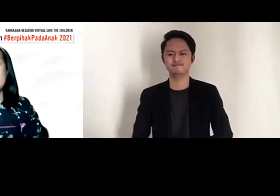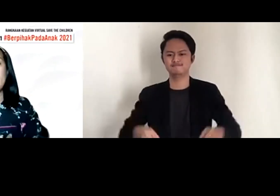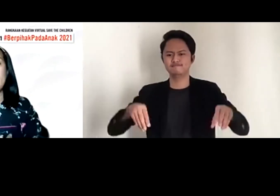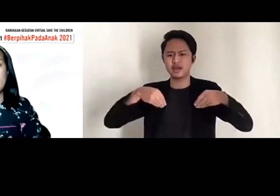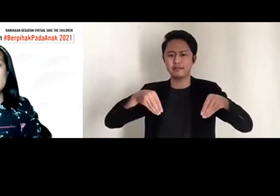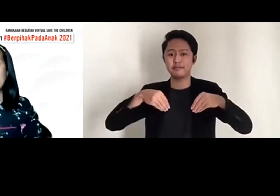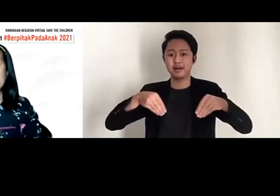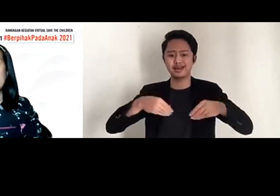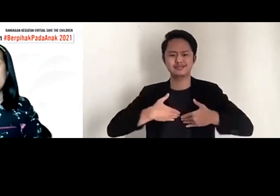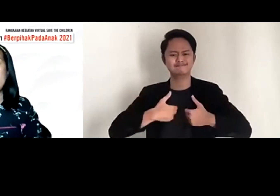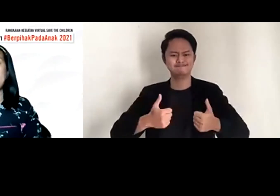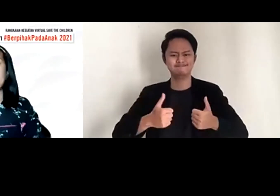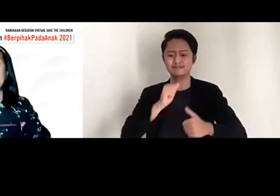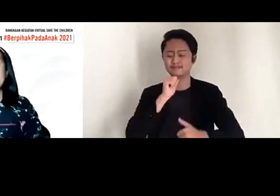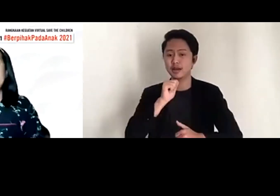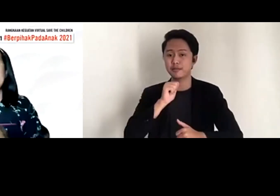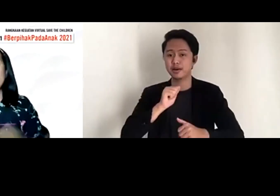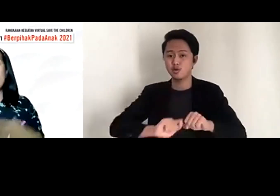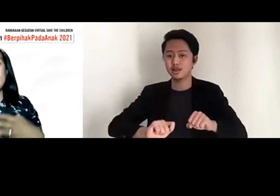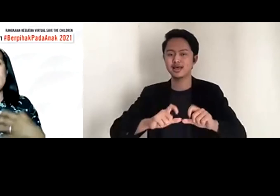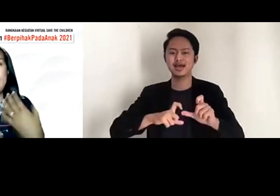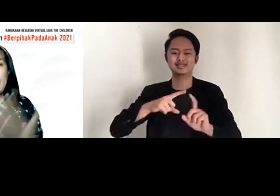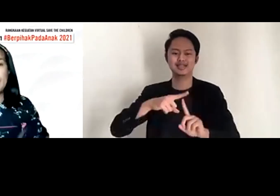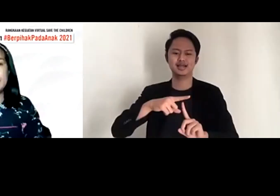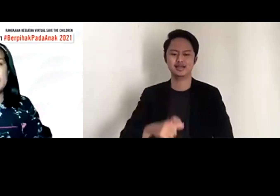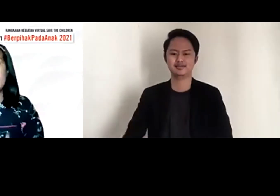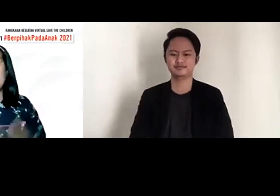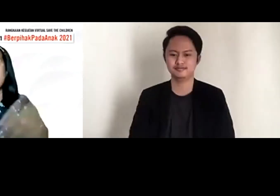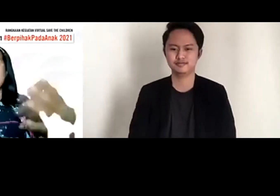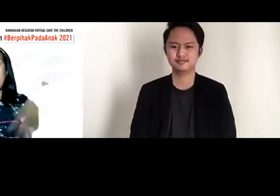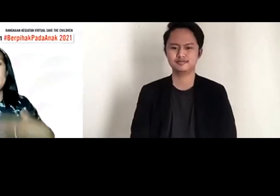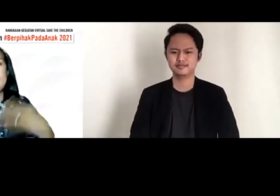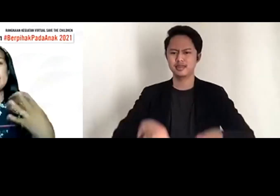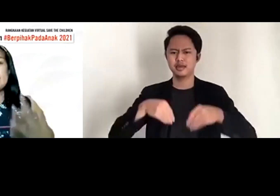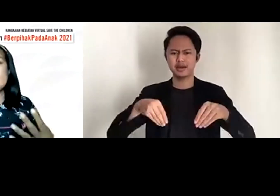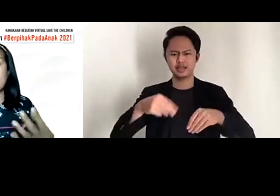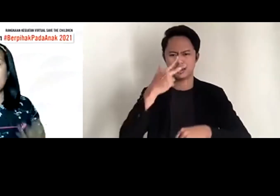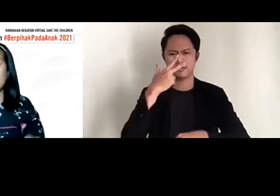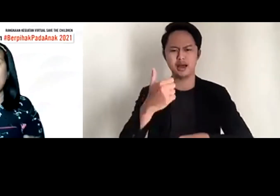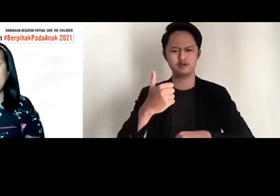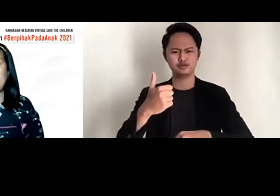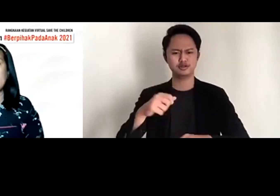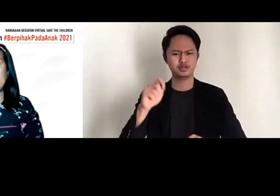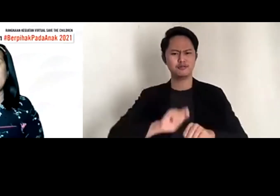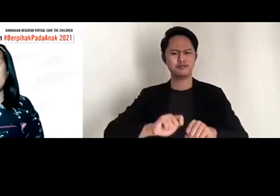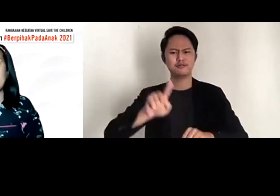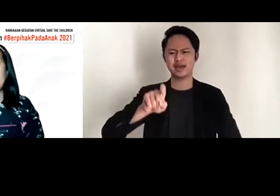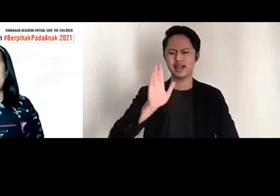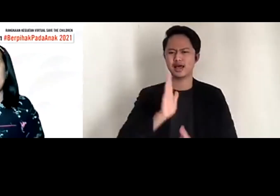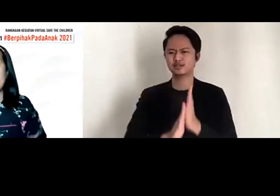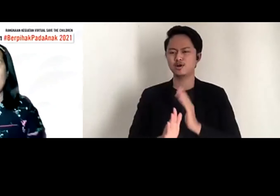sudah disiapkan oleh Save the Children, dan itu materinya bagus, itu langsung diaplikasi, orang tua